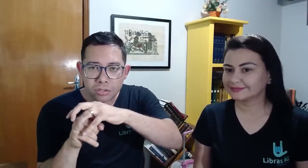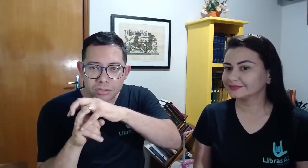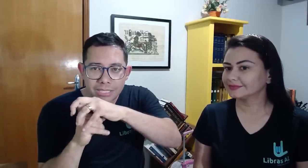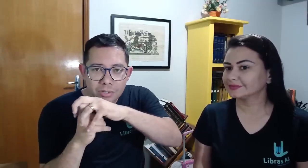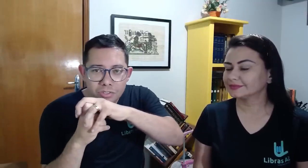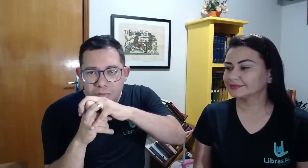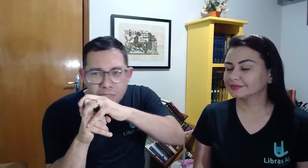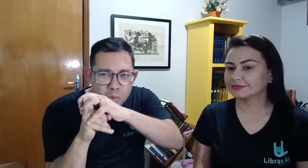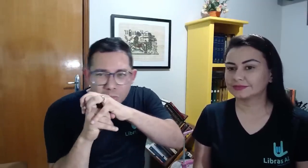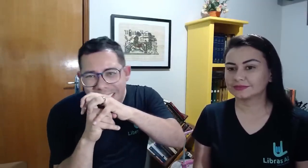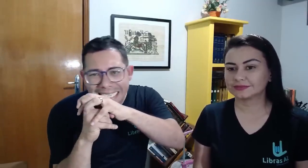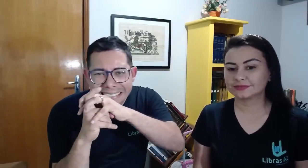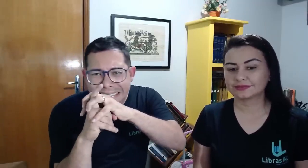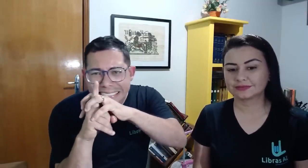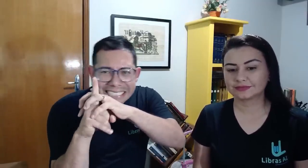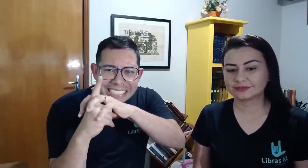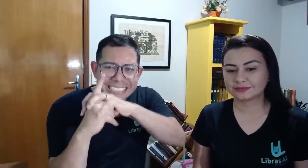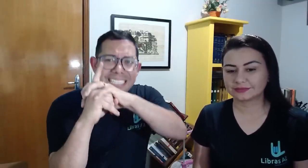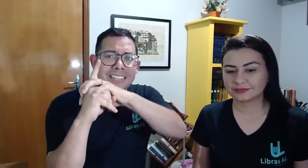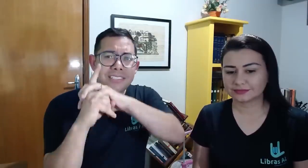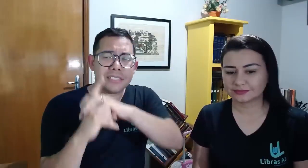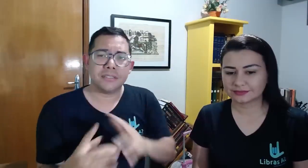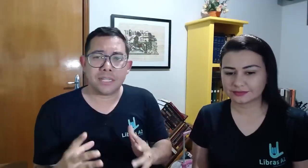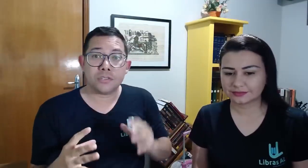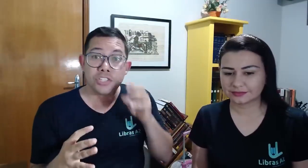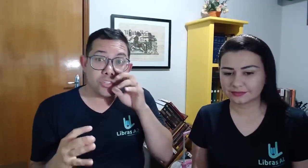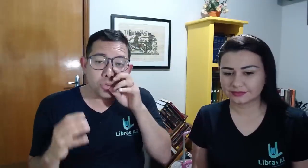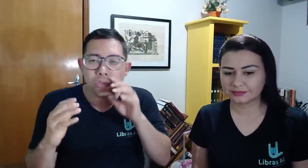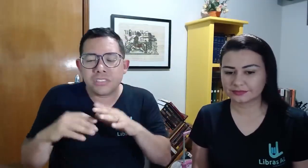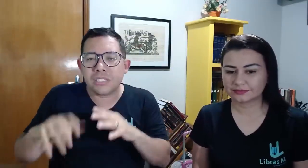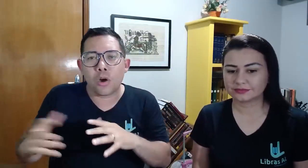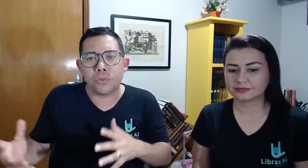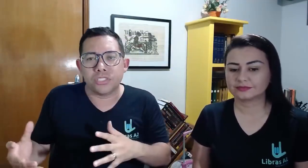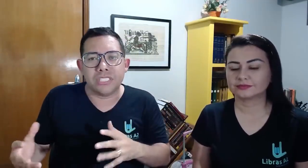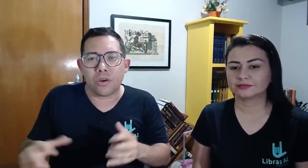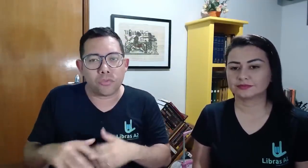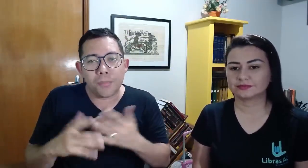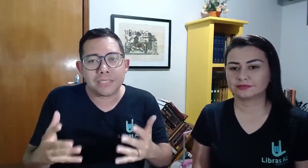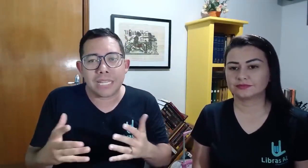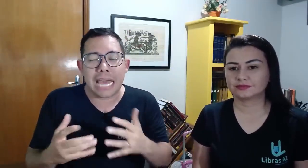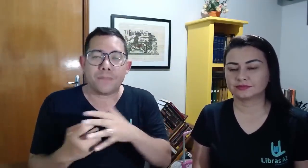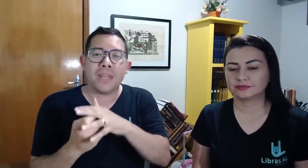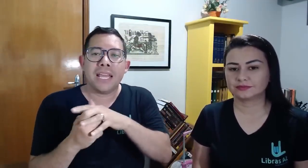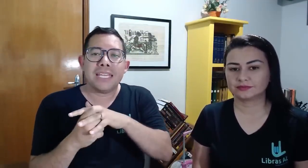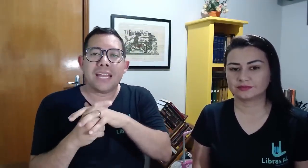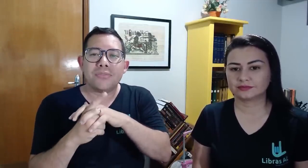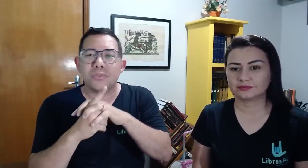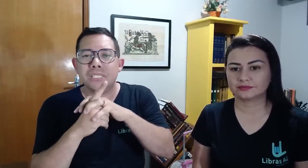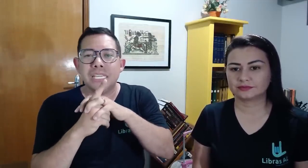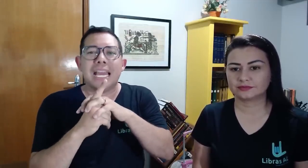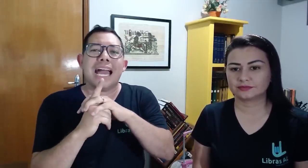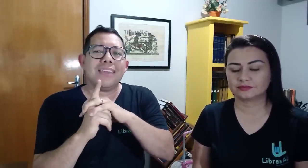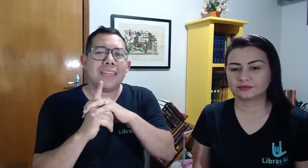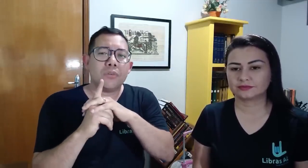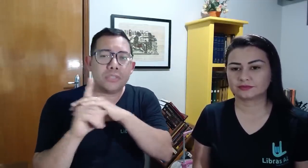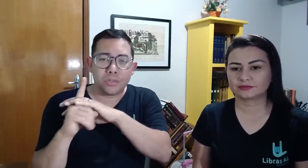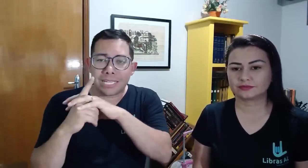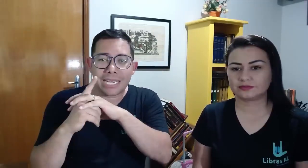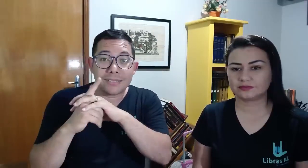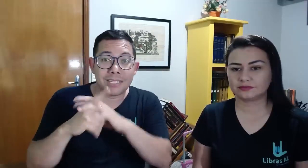está tendo dificuldade de crescer, tá? Então a gente não usou sinal por sinal, ficou mais claro. E ela falou que, aí o que aconteceu? Tá crescendo,